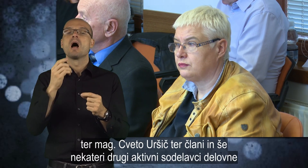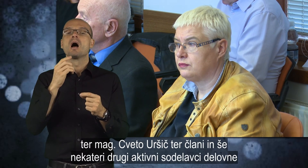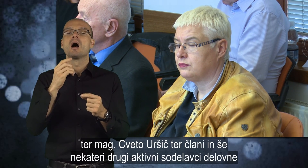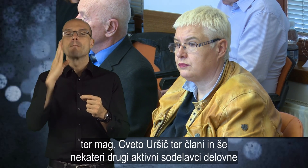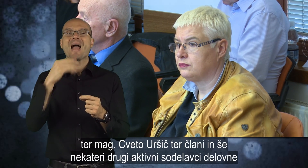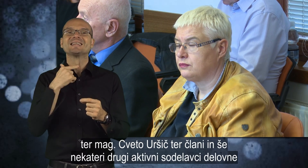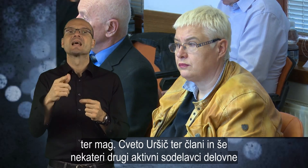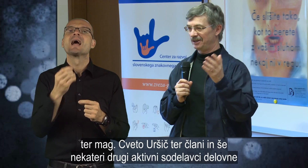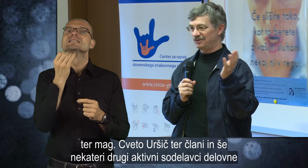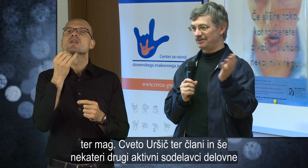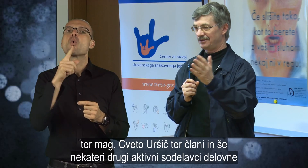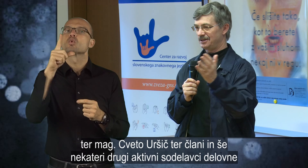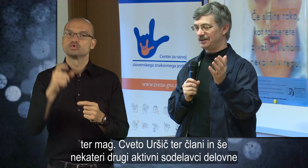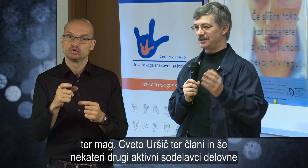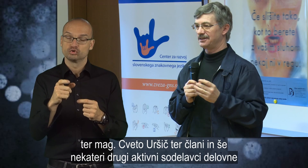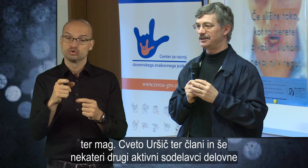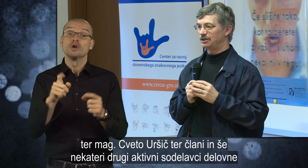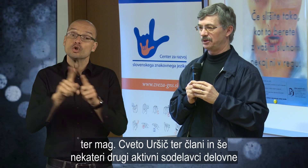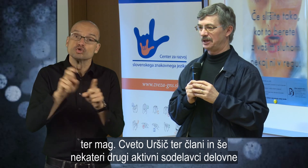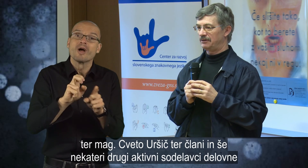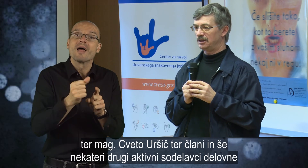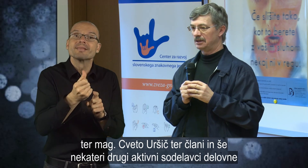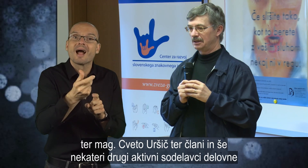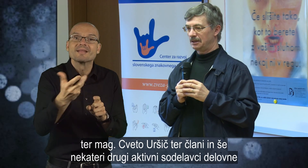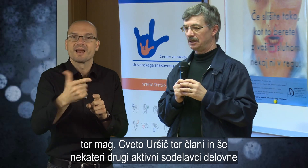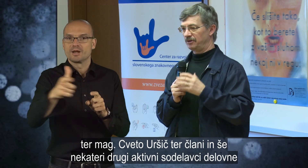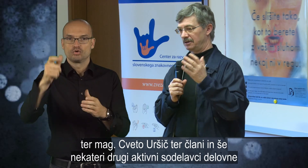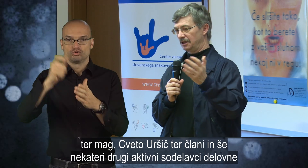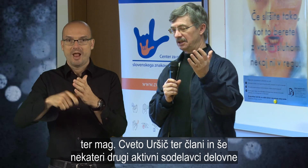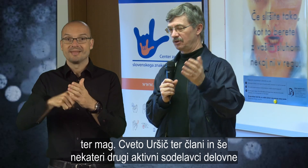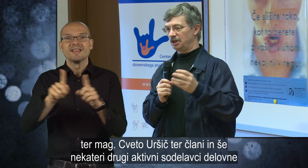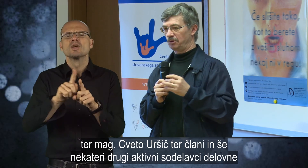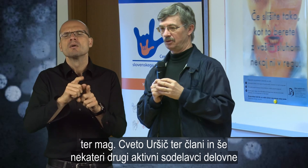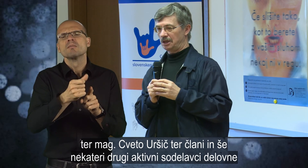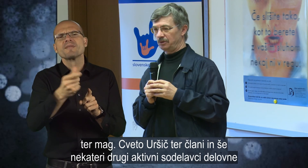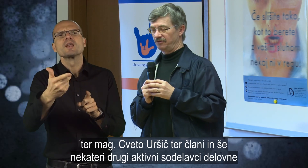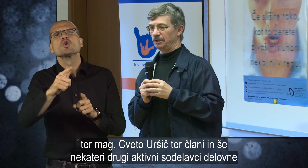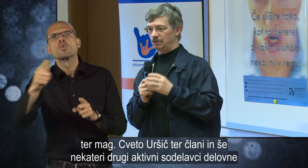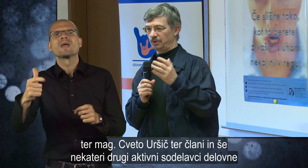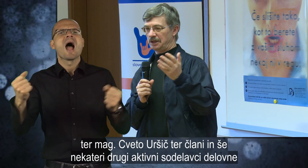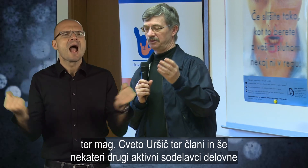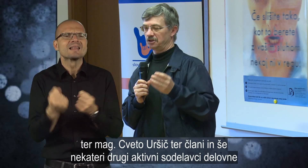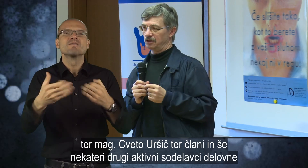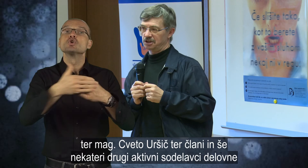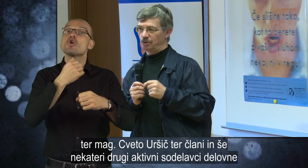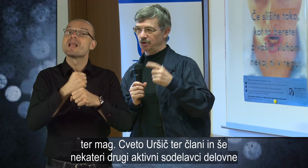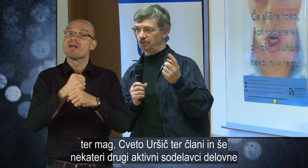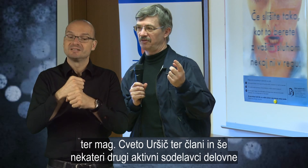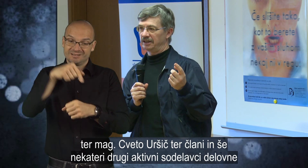skupine na Zvezi društev gluhih in naglušnih Slovenije za osebno asistenco, in sicer Branko